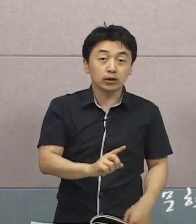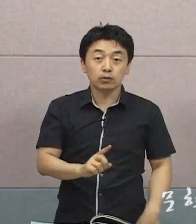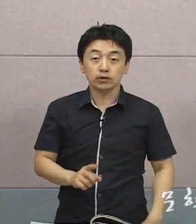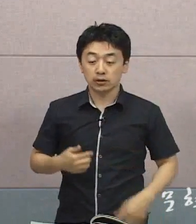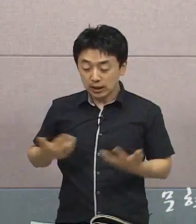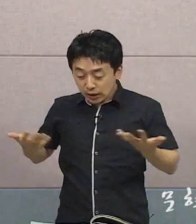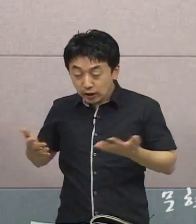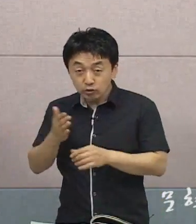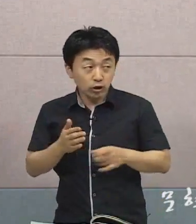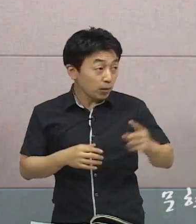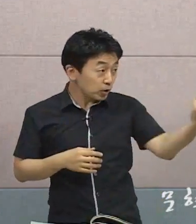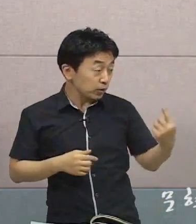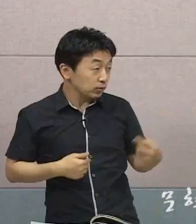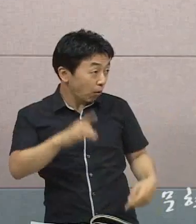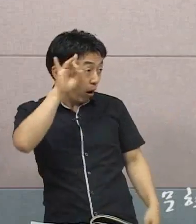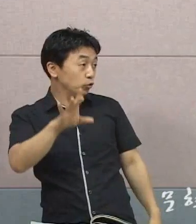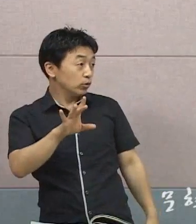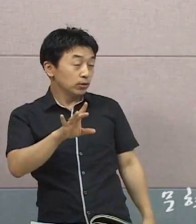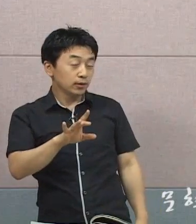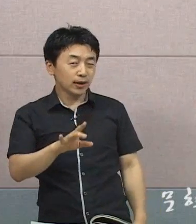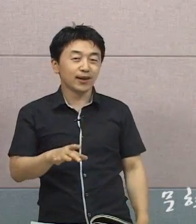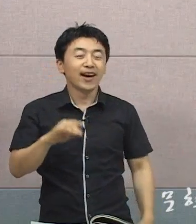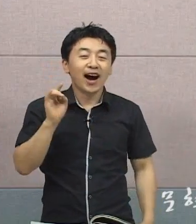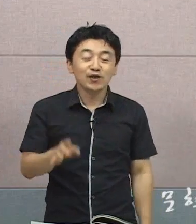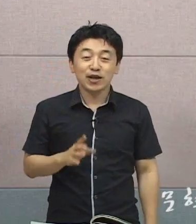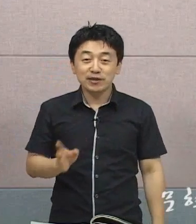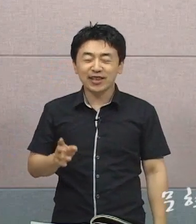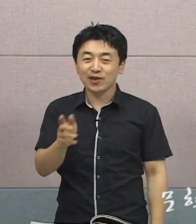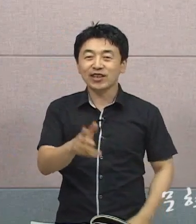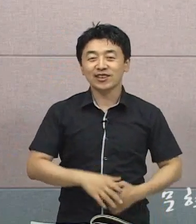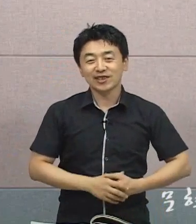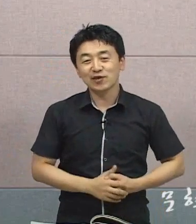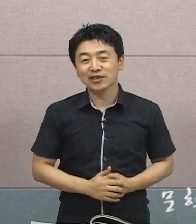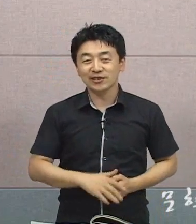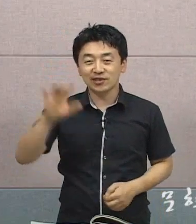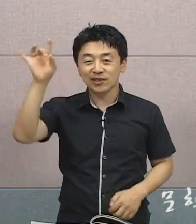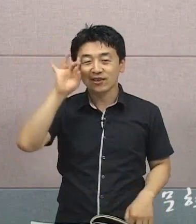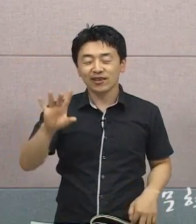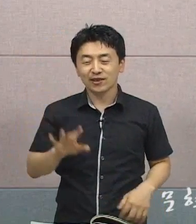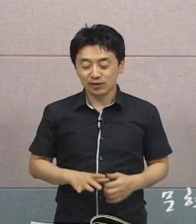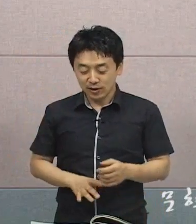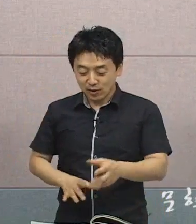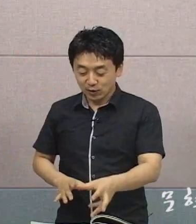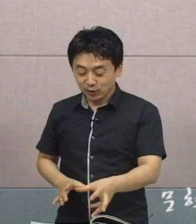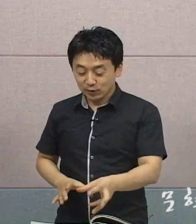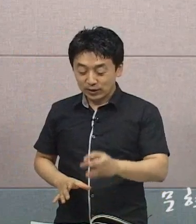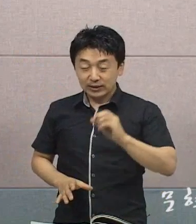이렇게 사용을 하거든요. 내가 일하는 중에 갑자기 왔어요. 그래서, 아이고! 아이고, 깜짝이야. 여기에다가 사용을 하거든요. 네. 그래서,